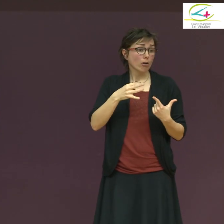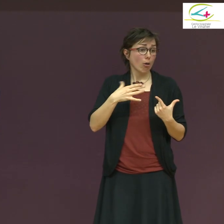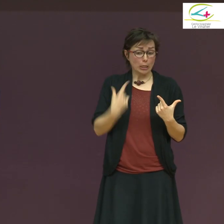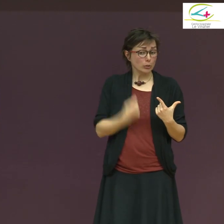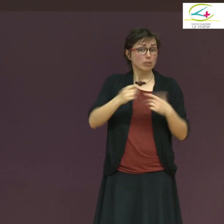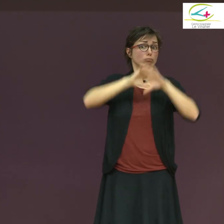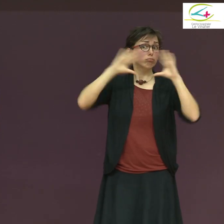court, qui sont... Voilà.